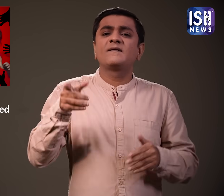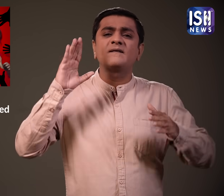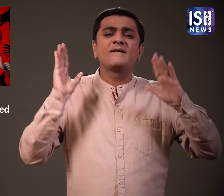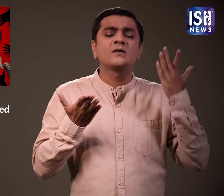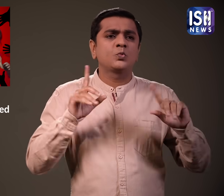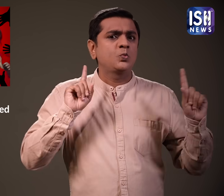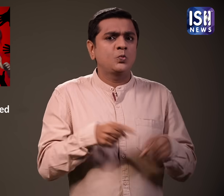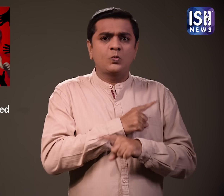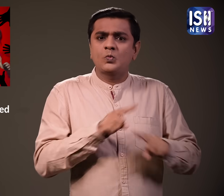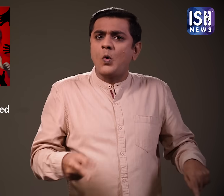दी गई है.